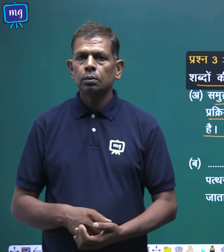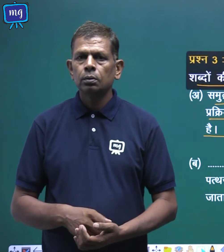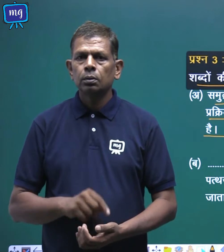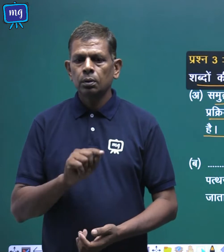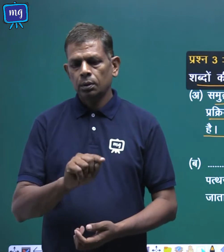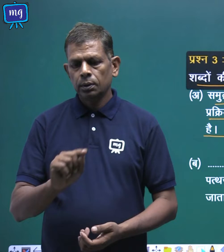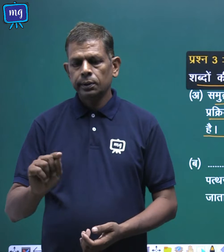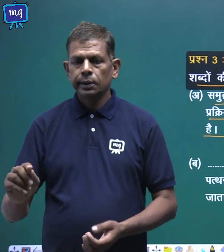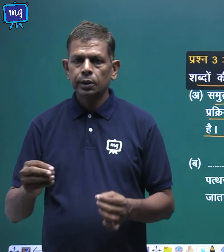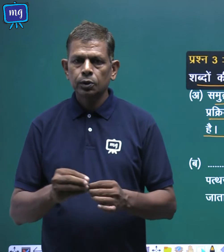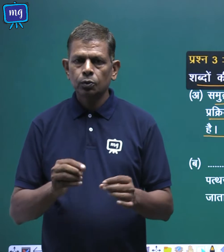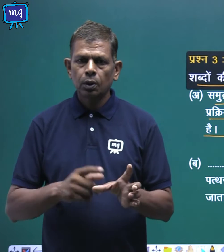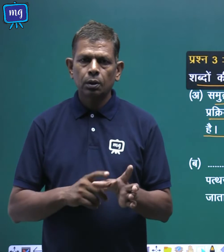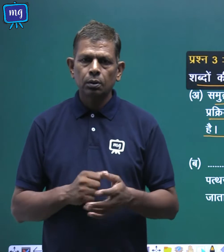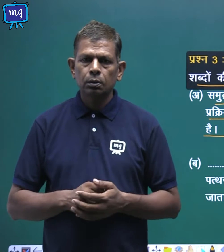डैश द्वारा